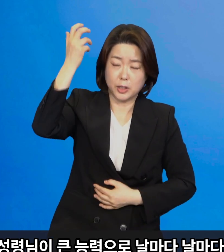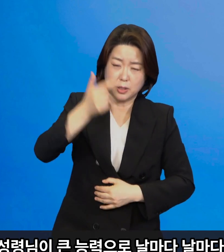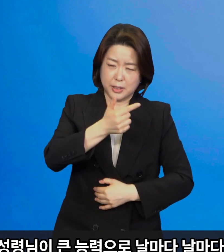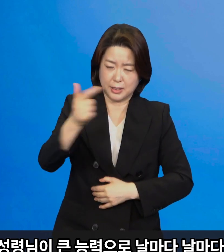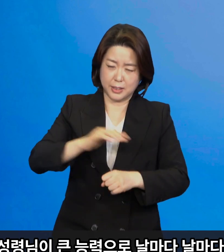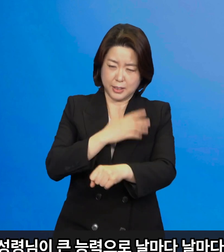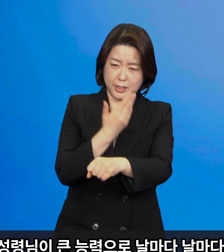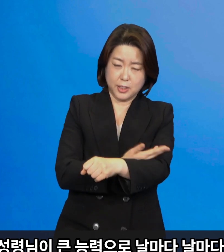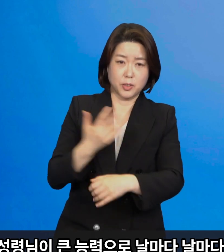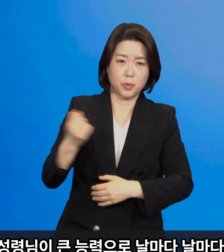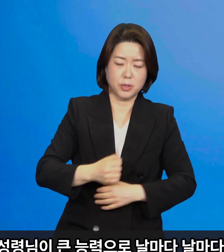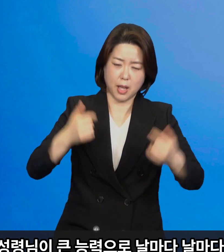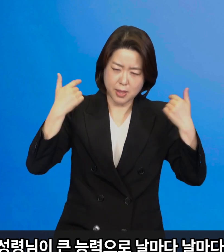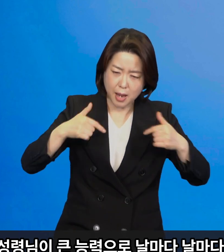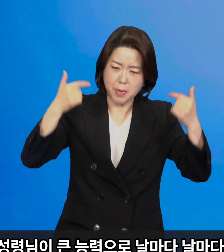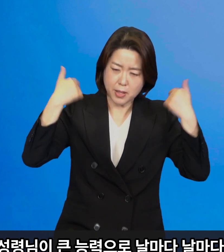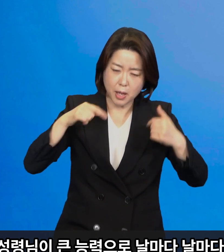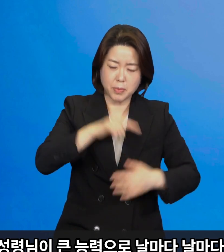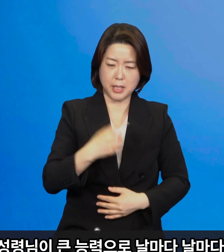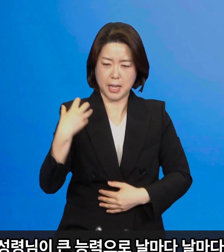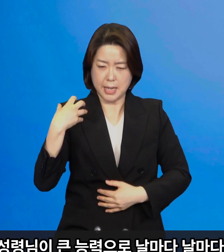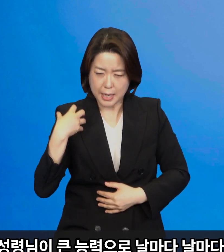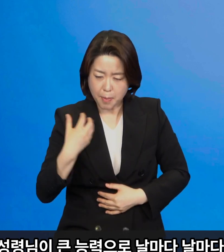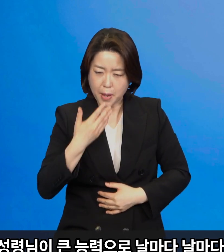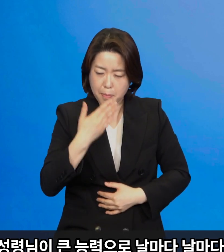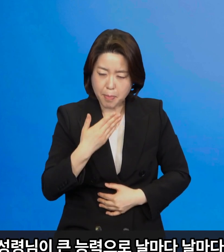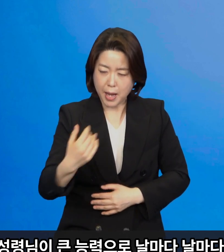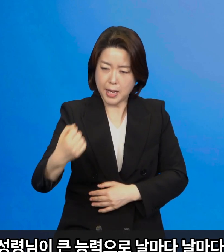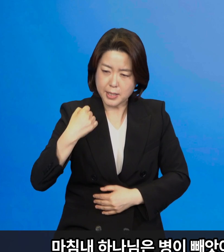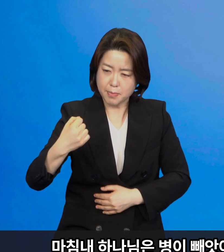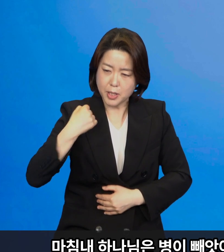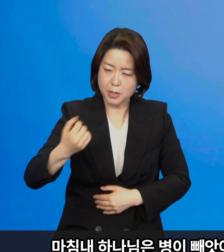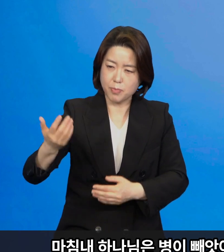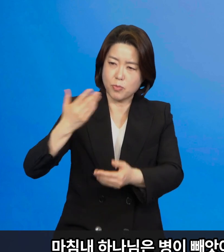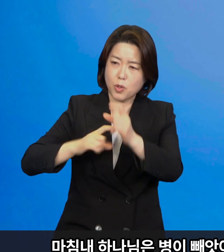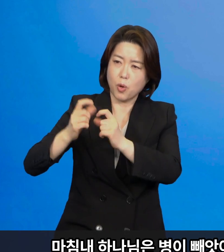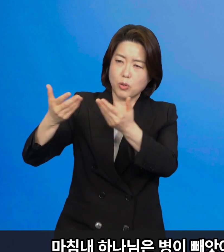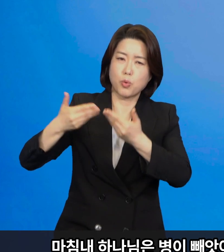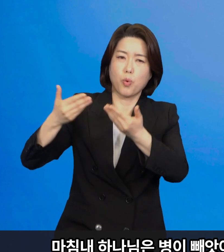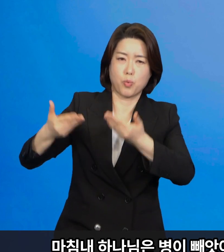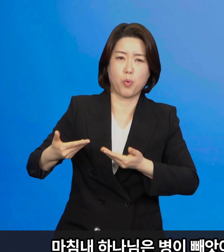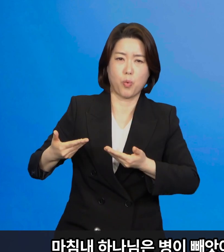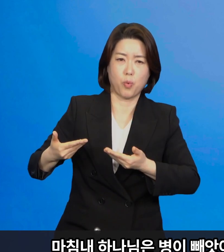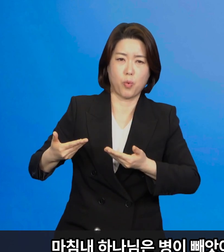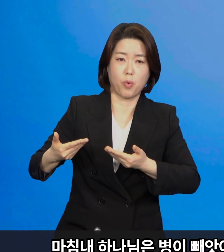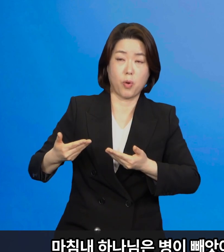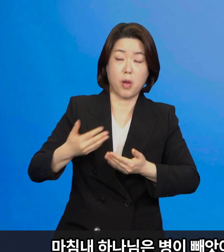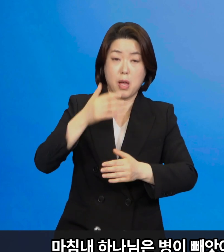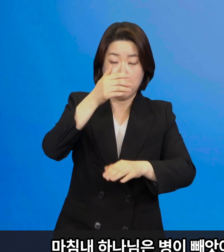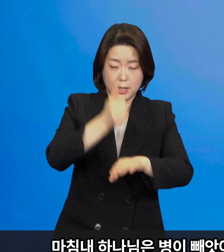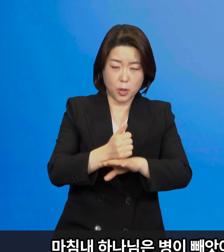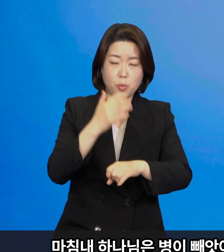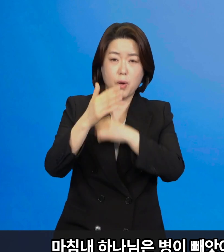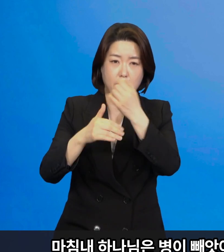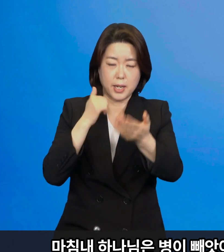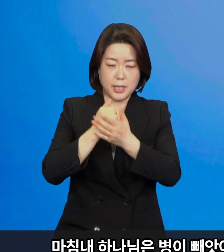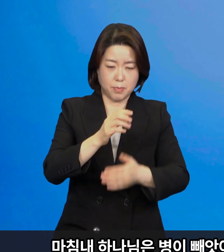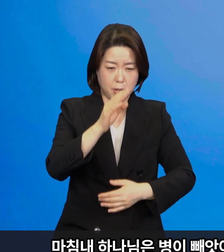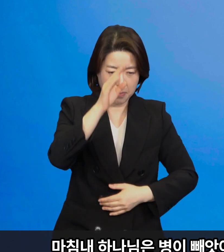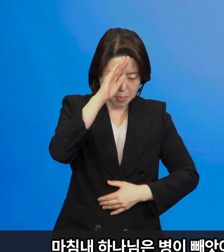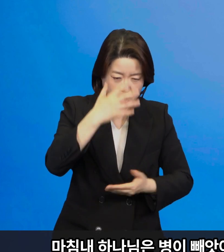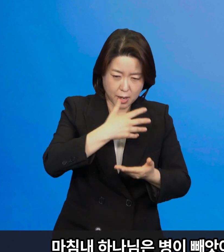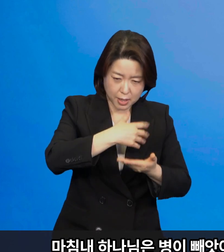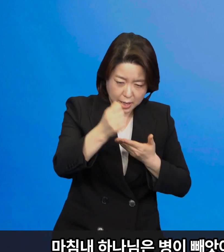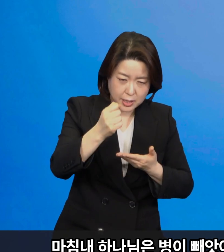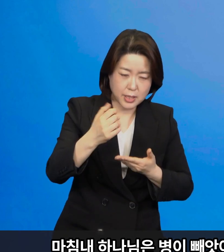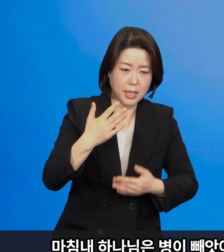능력으로 날마다 이것을 감당할 수 있는 힘을 주셨습니다. 마침내 하나님은 병이 빼앗아간